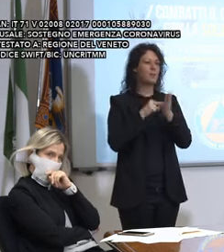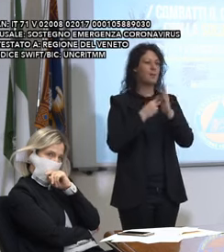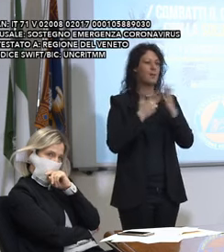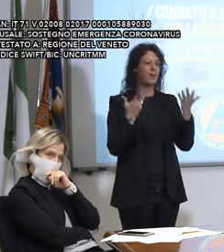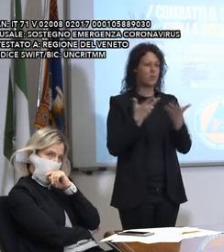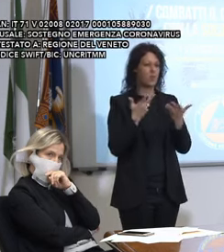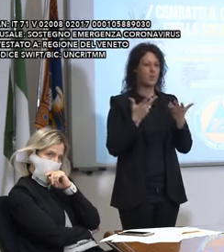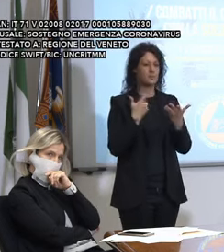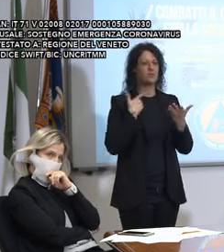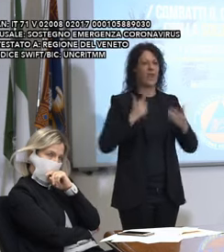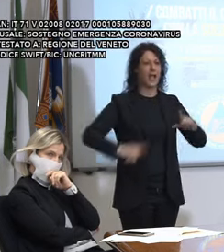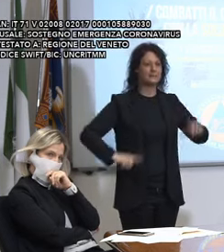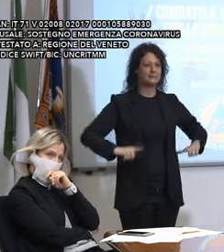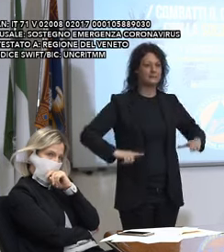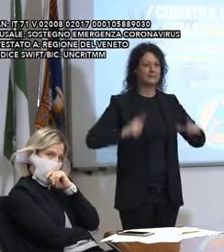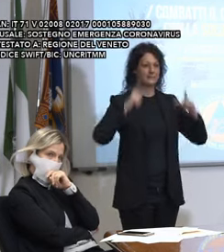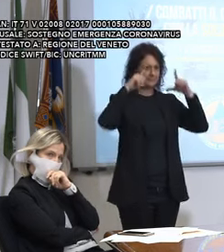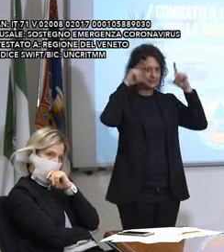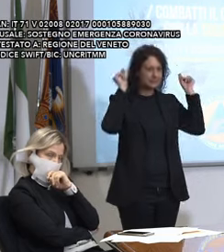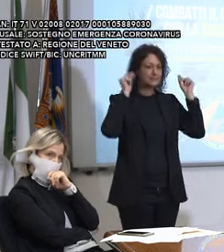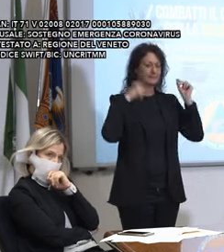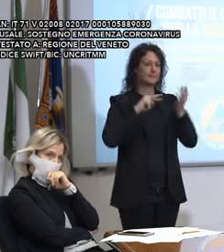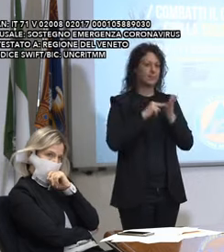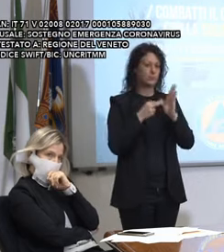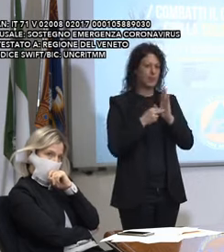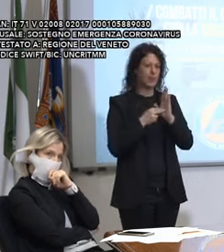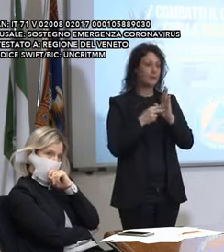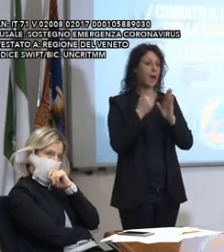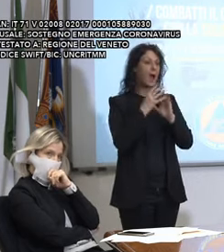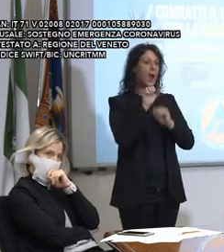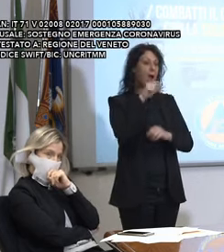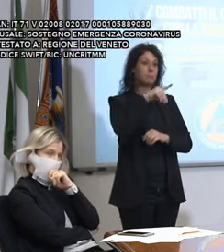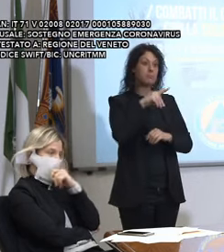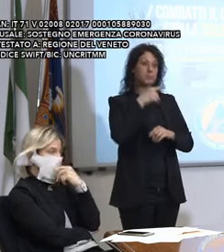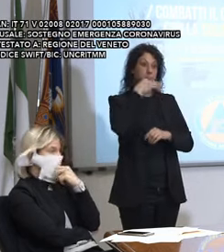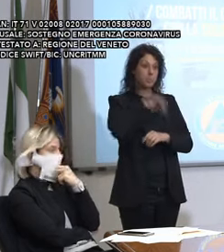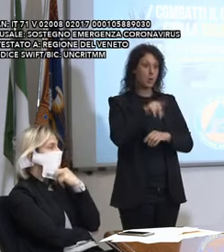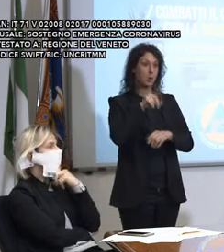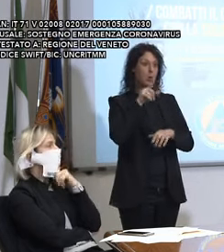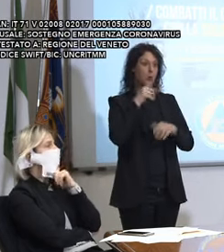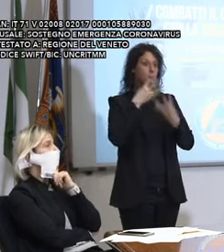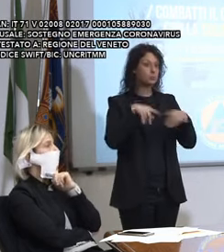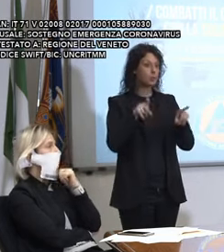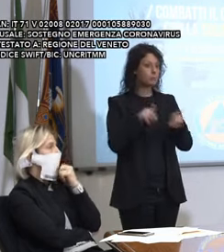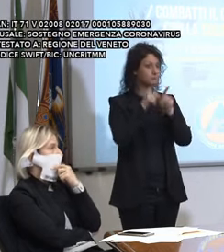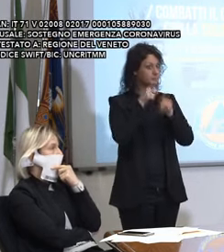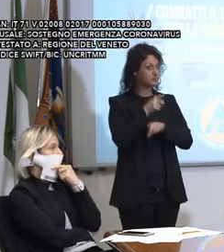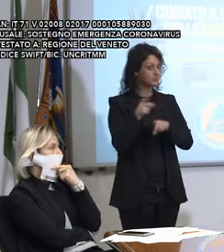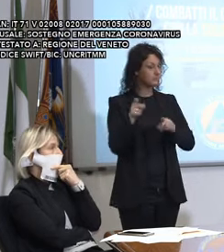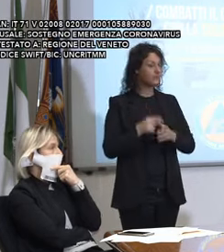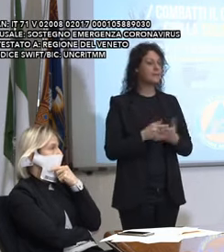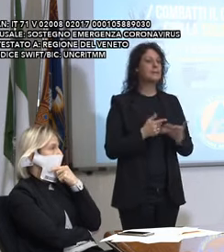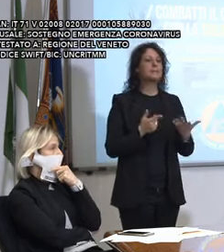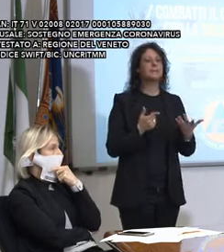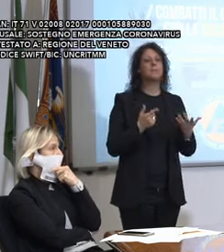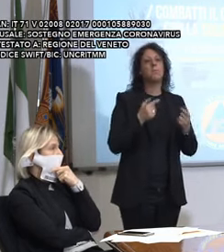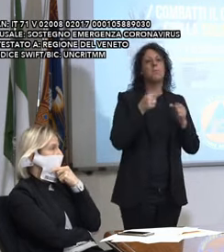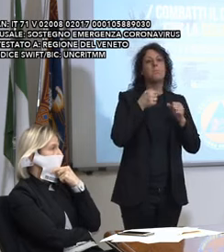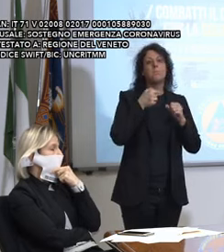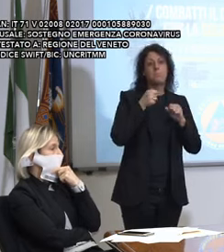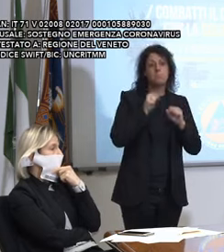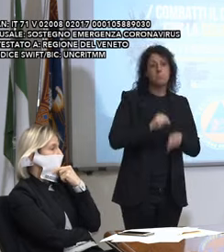materne, quindi... Ma guardate, potrebbe funzionare, però anche lì la competenza non è nostra,